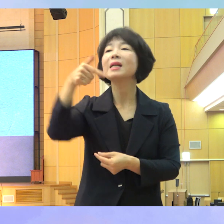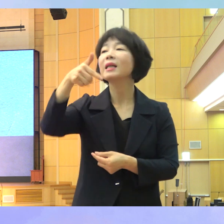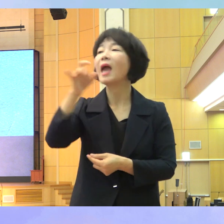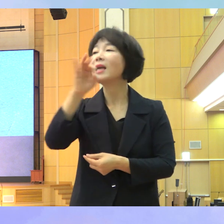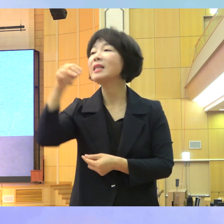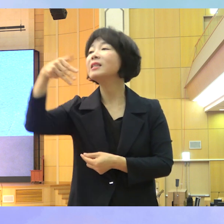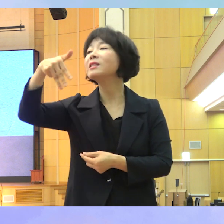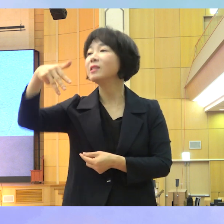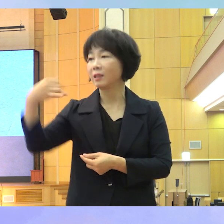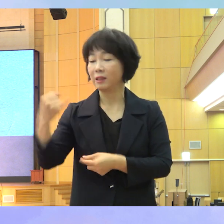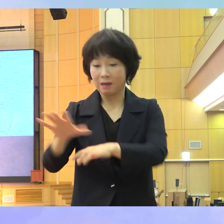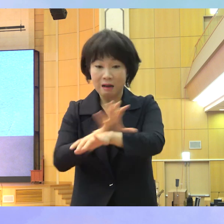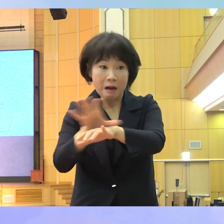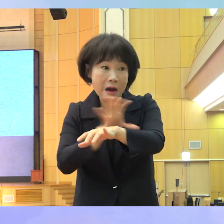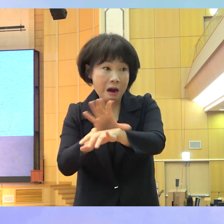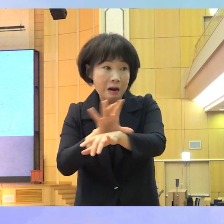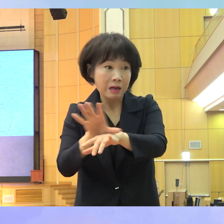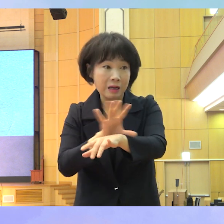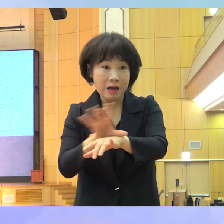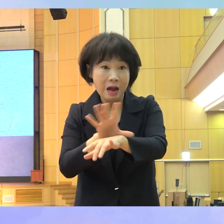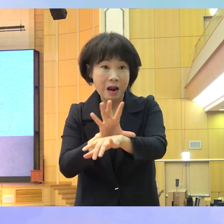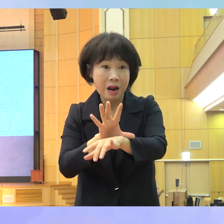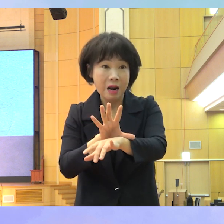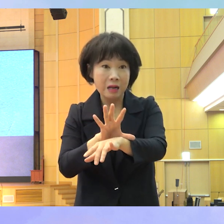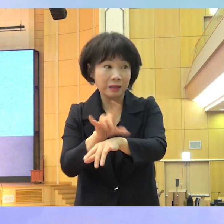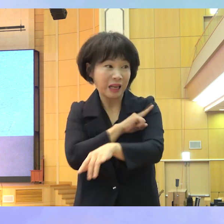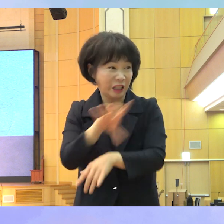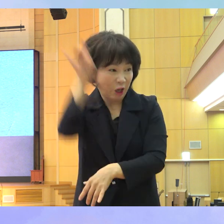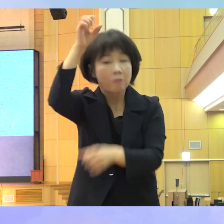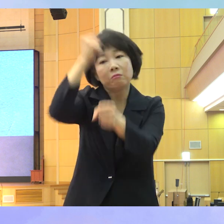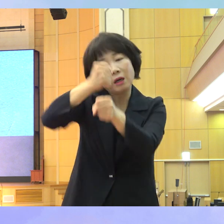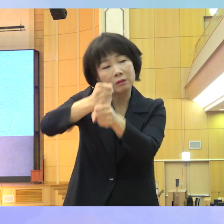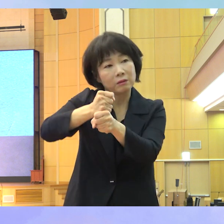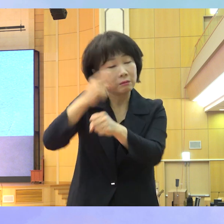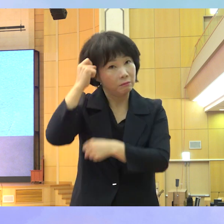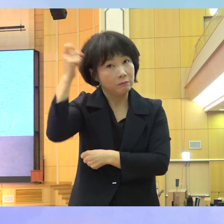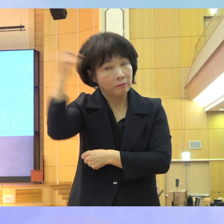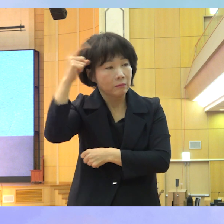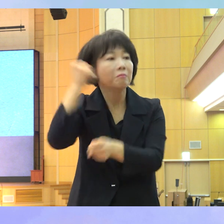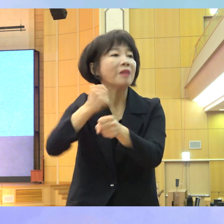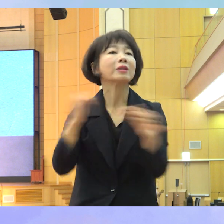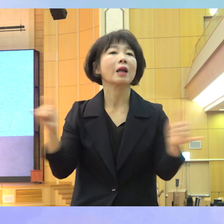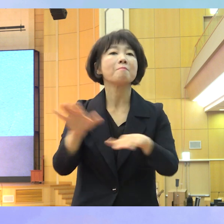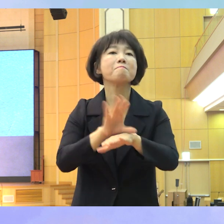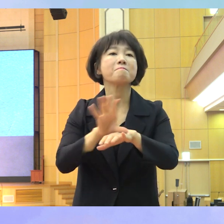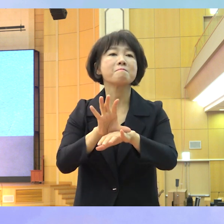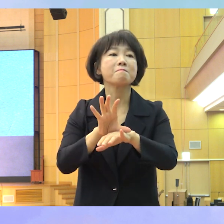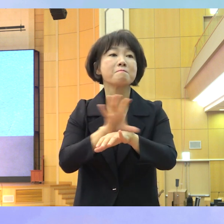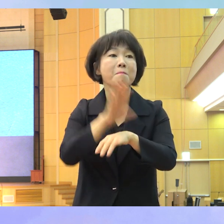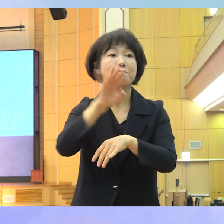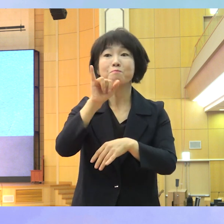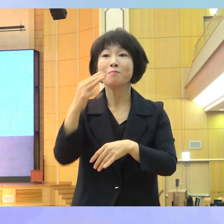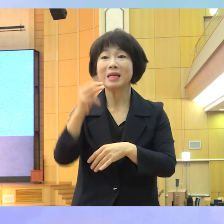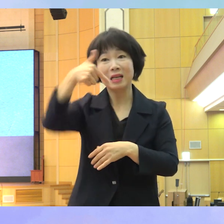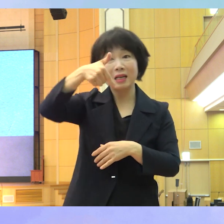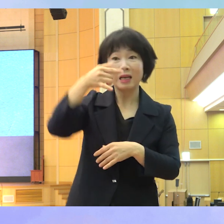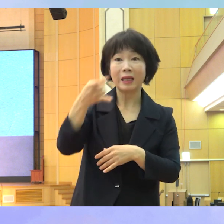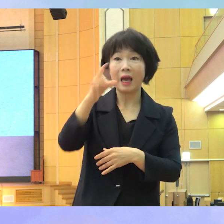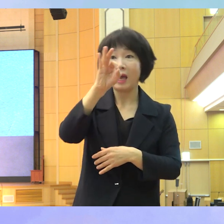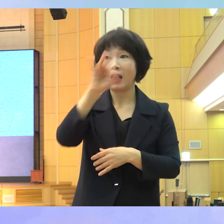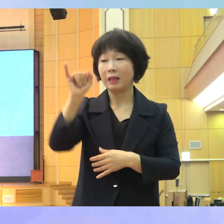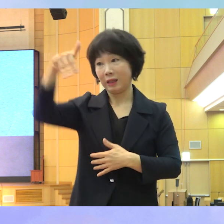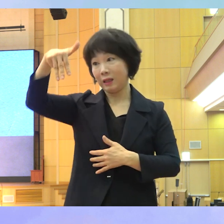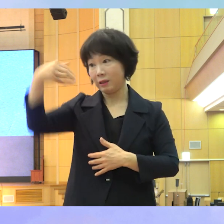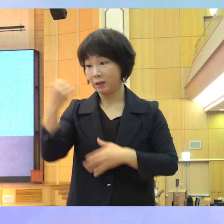또 마이크로소프트 창업자이기도 한 이 빌 게이츠라는 사람이 있는데, 이 빌